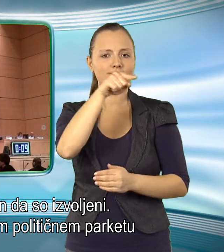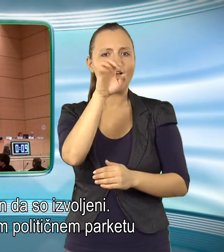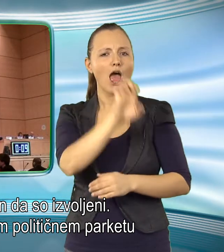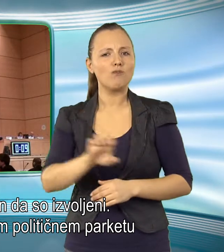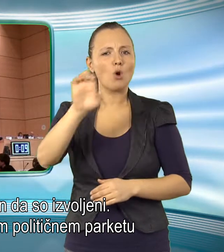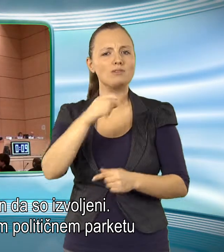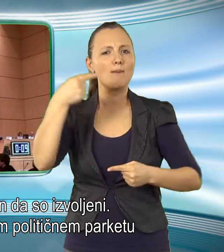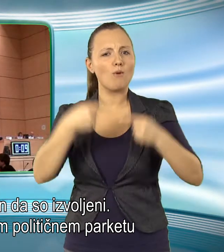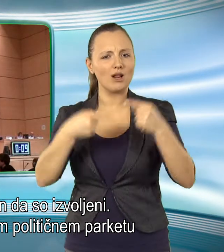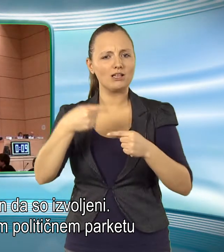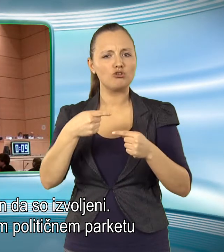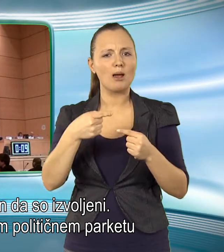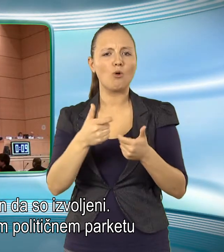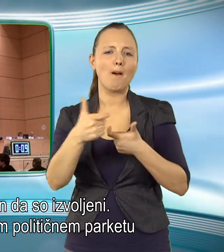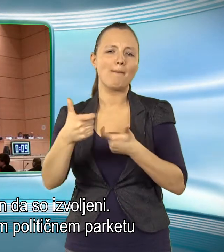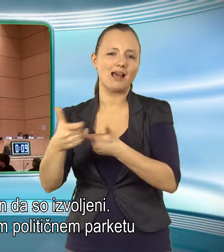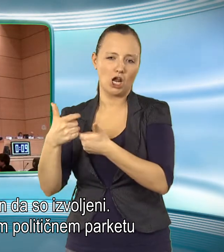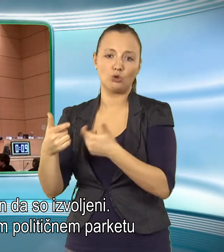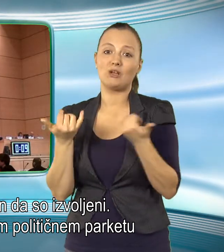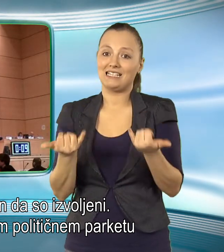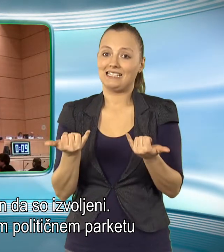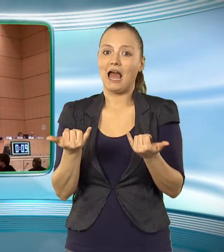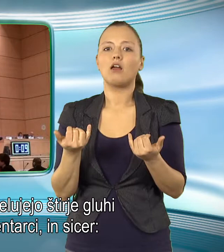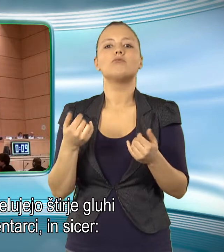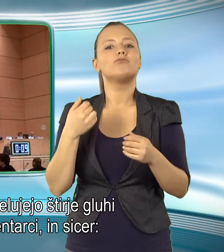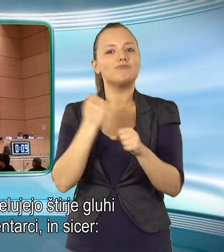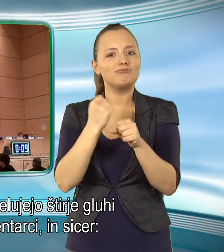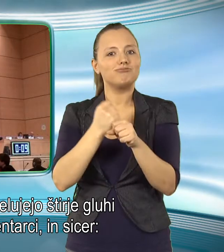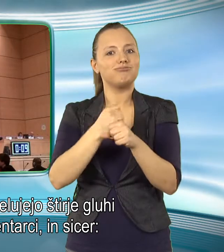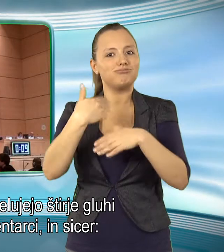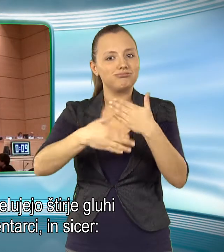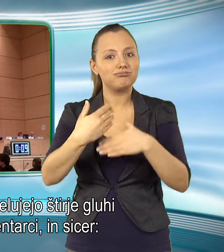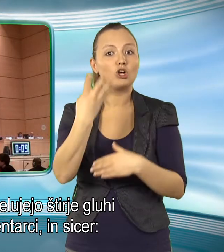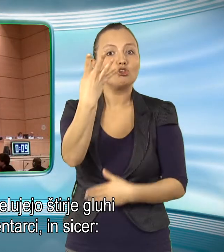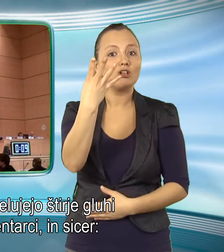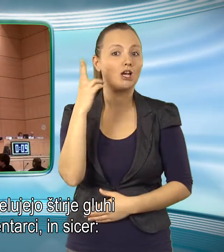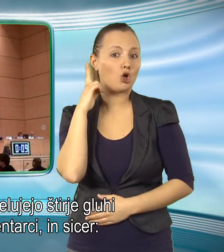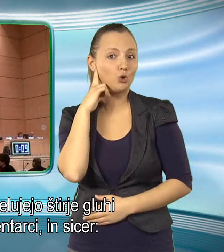Na evropskem političnem parketu trenutno delujejo štirje gluhi parlamentarci, in sicer